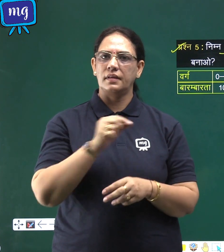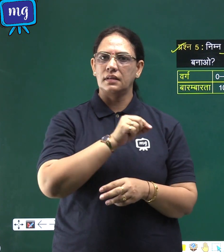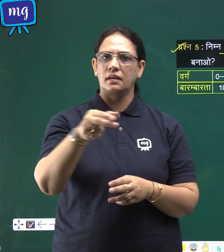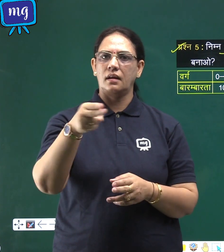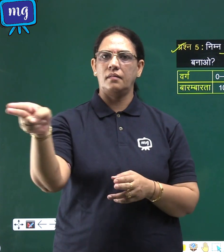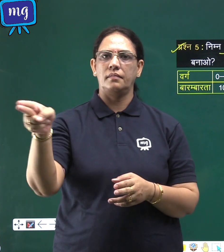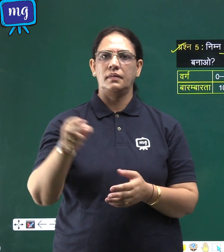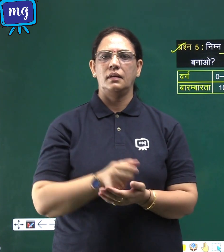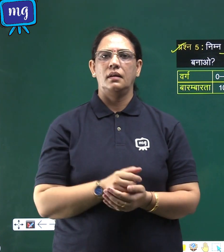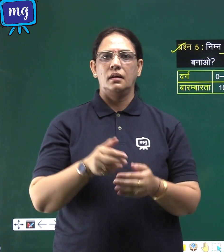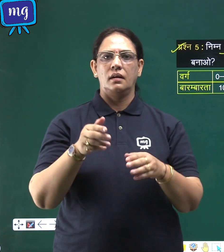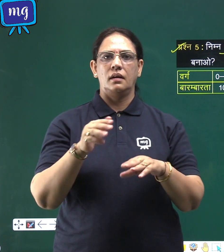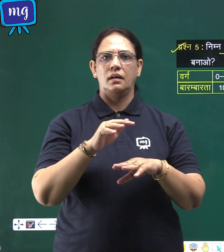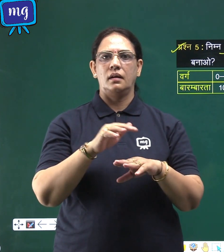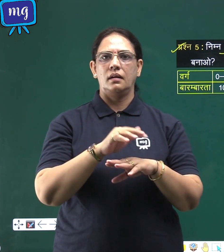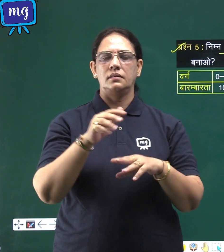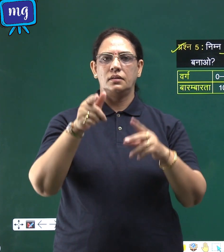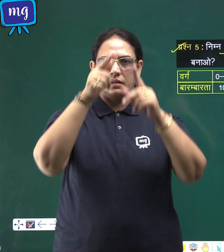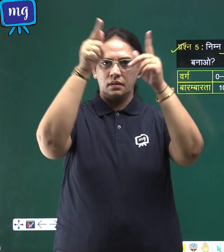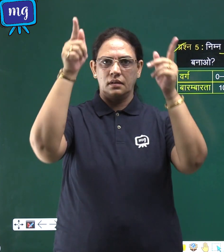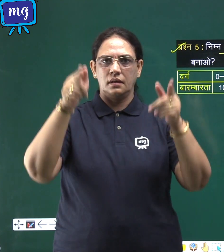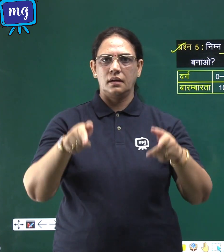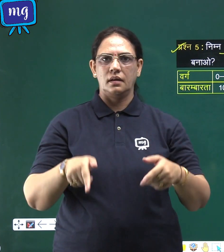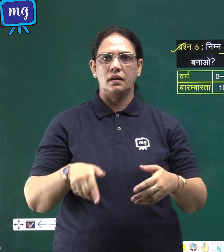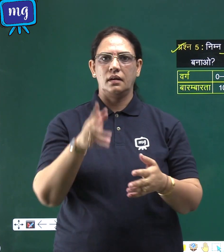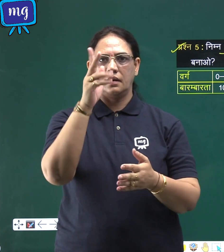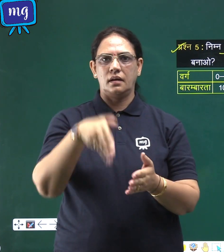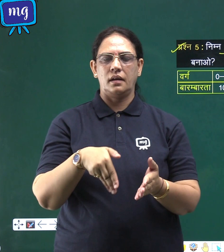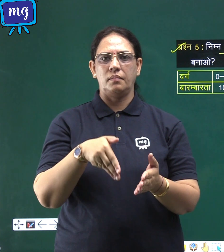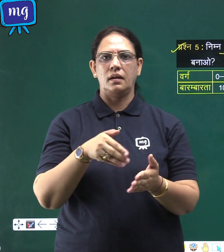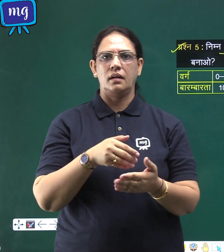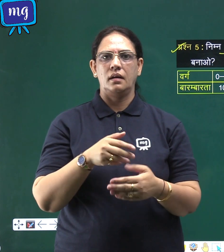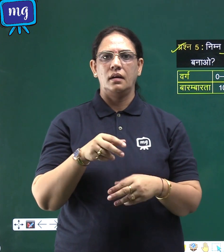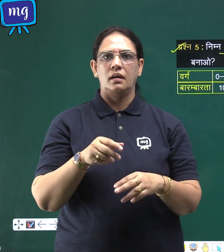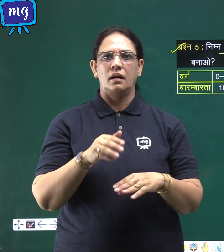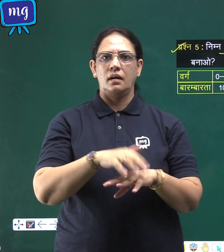सारणी का, आयत चित्र,